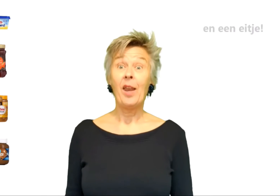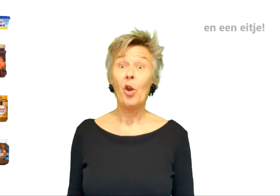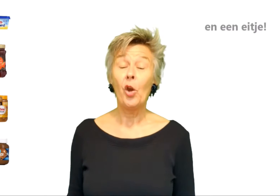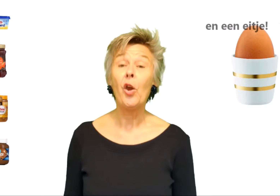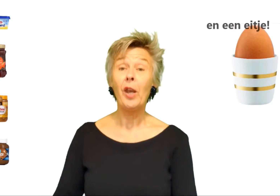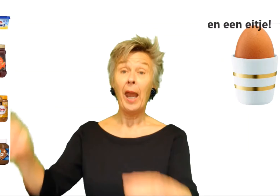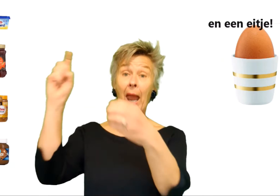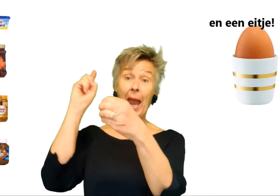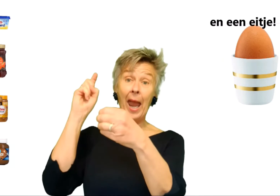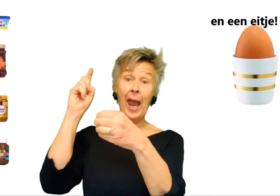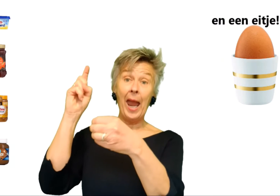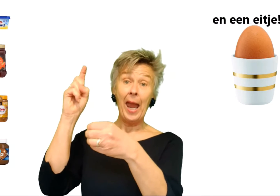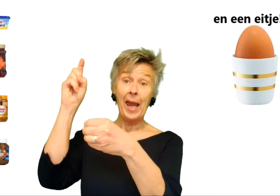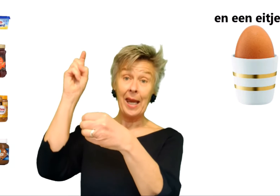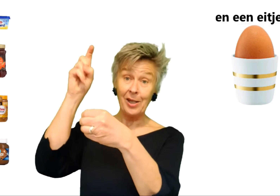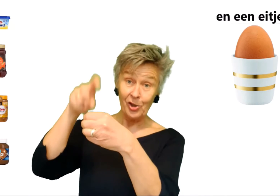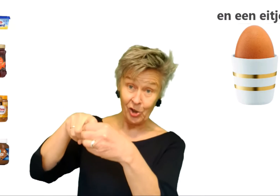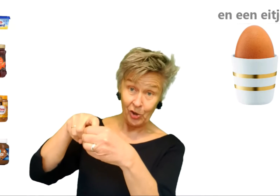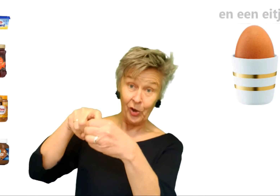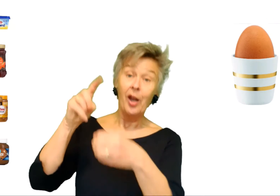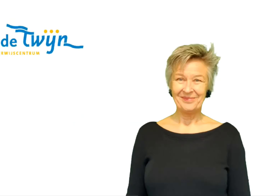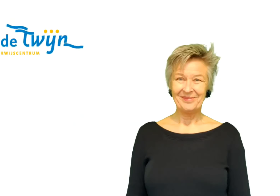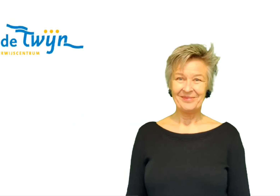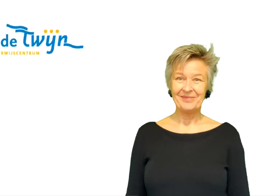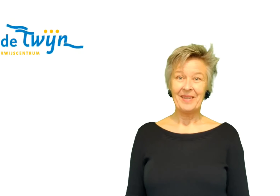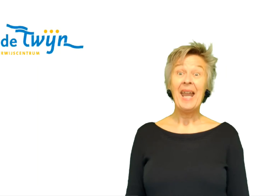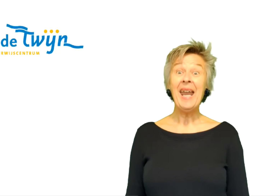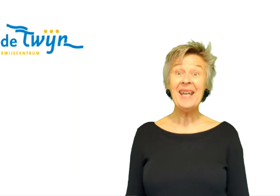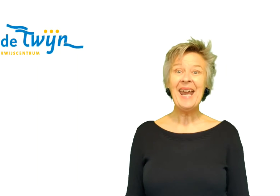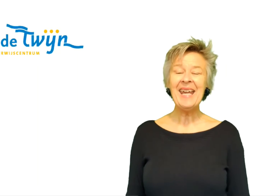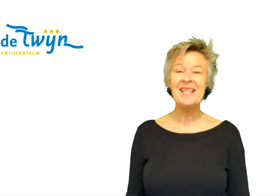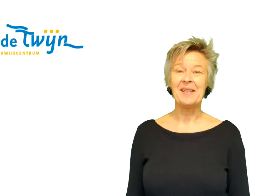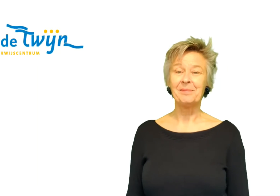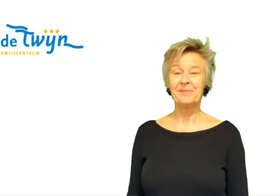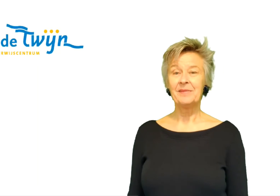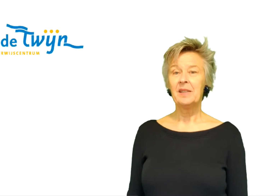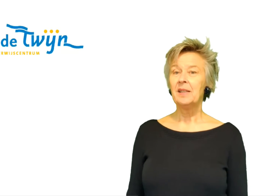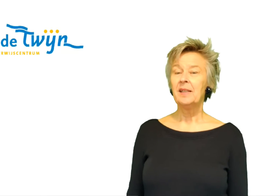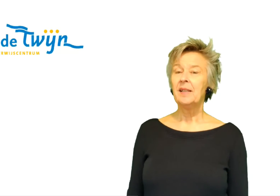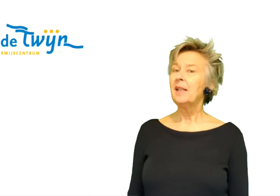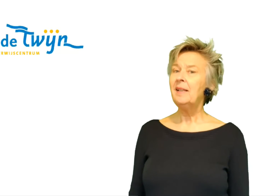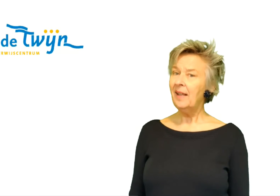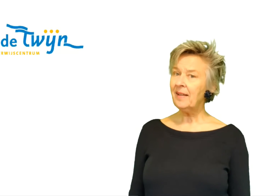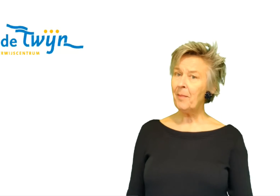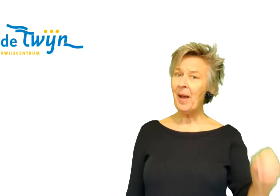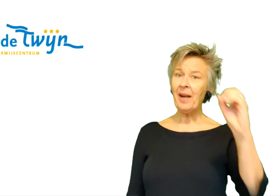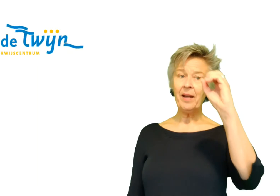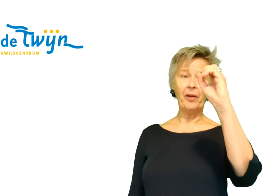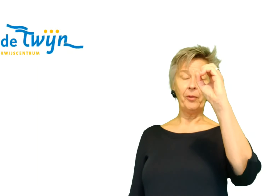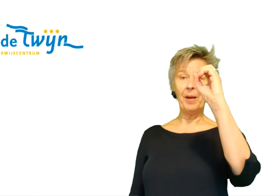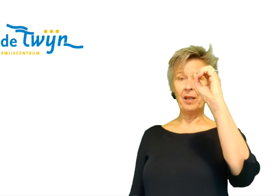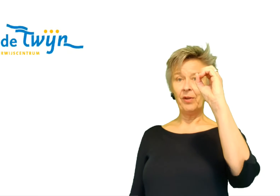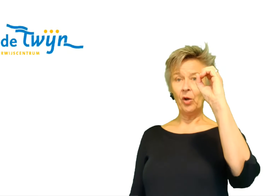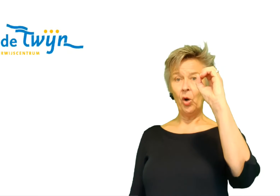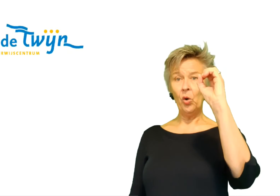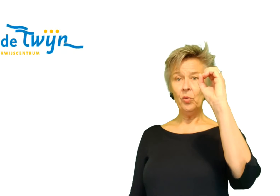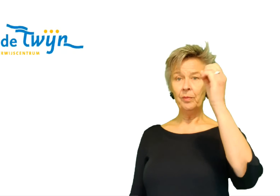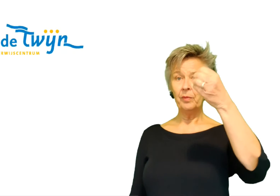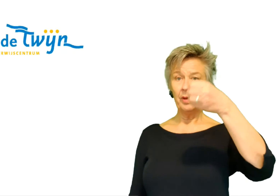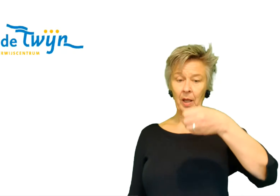En een eitje. En een eitje. Je niet gebarende hand maak je weer de O. En